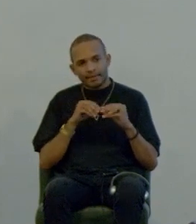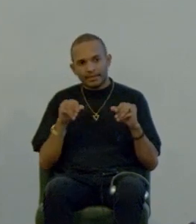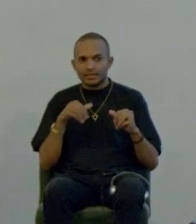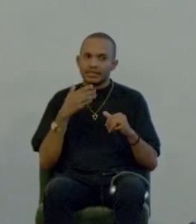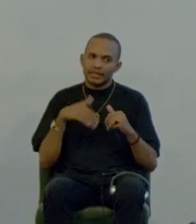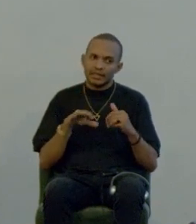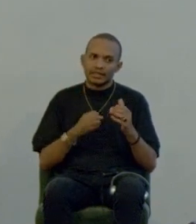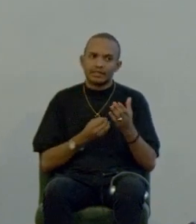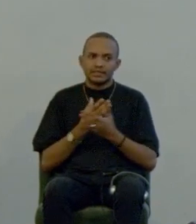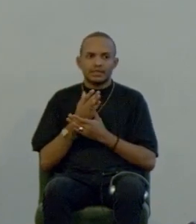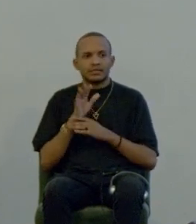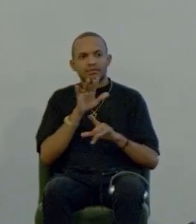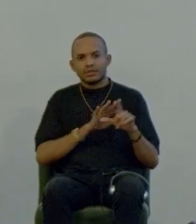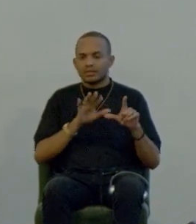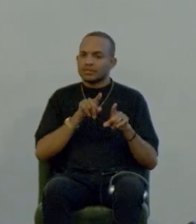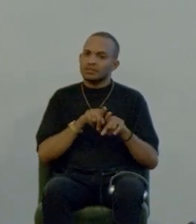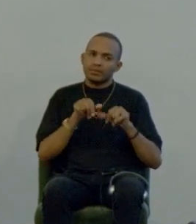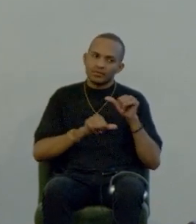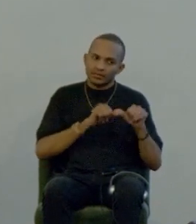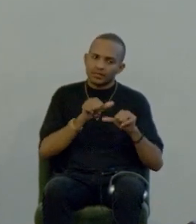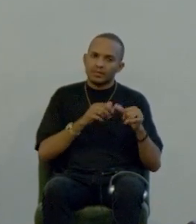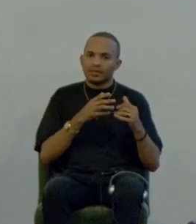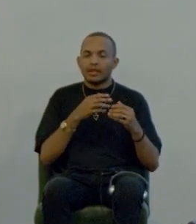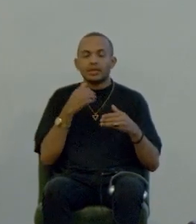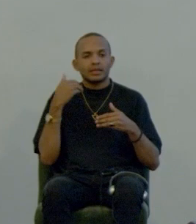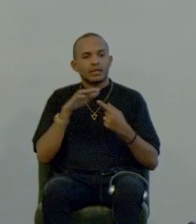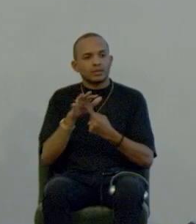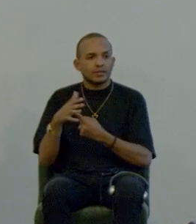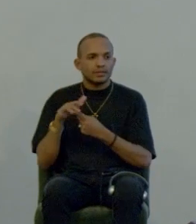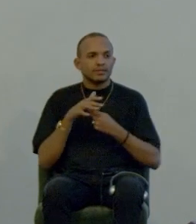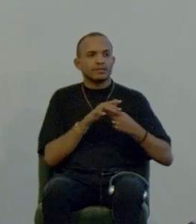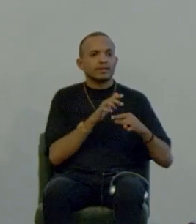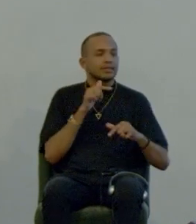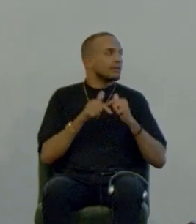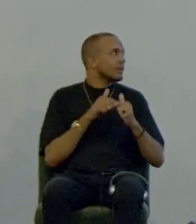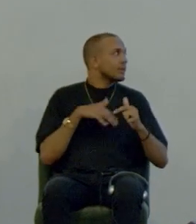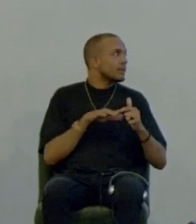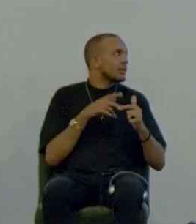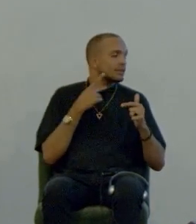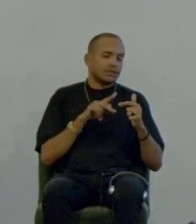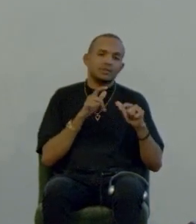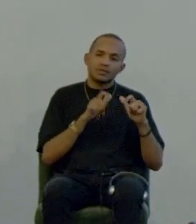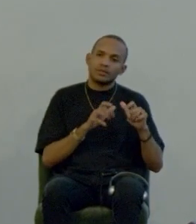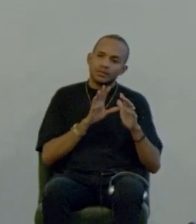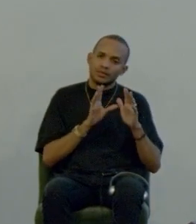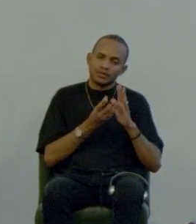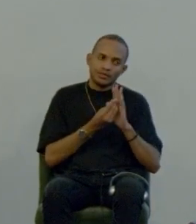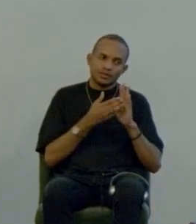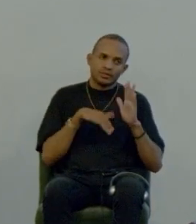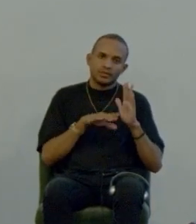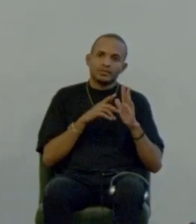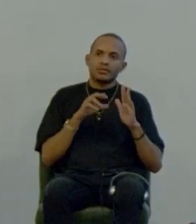de criação de paisagem e de modificação da natureza. Eu tenho trabalhado nessa região da Amazônia hoje, aqui